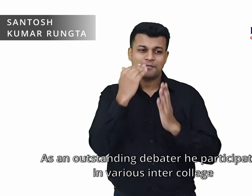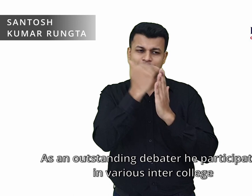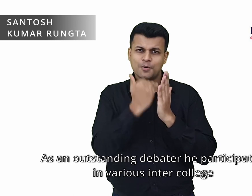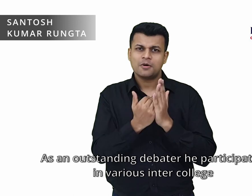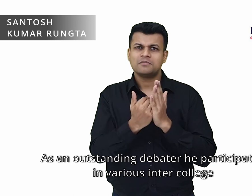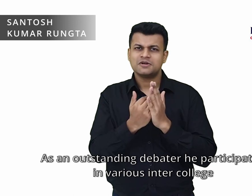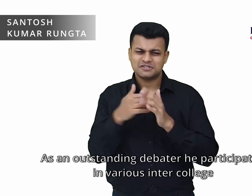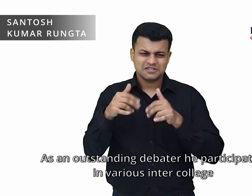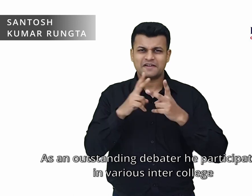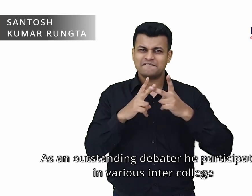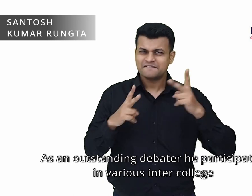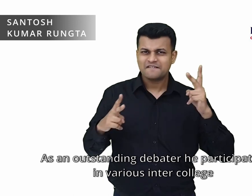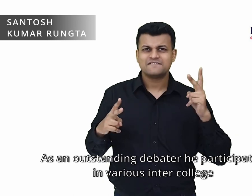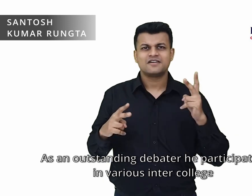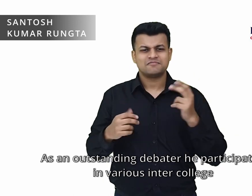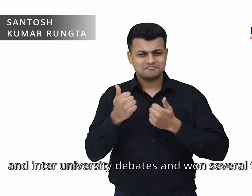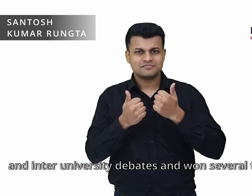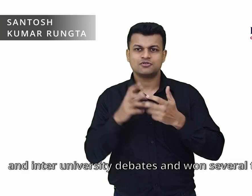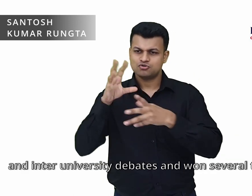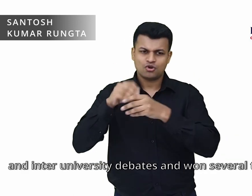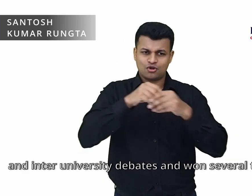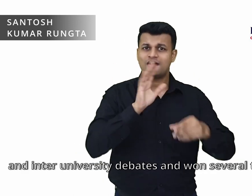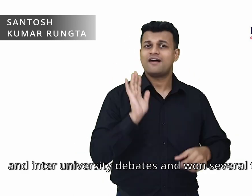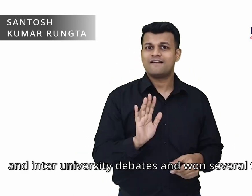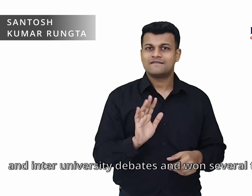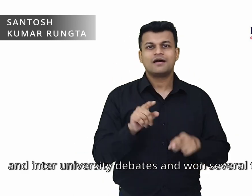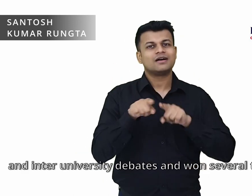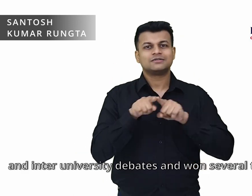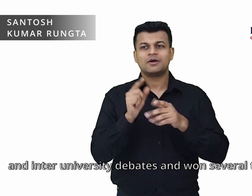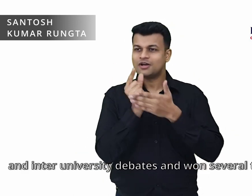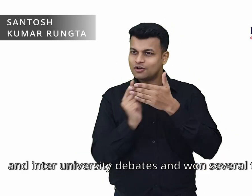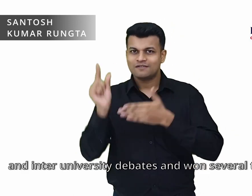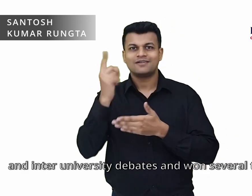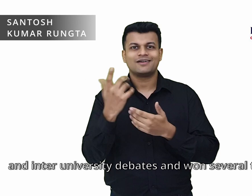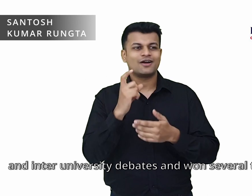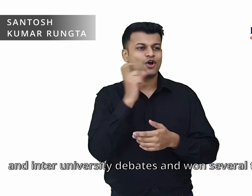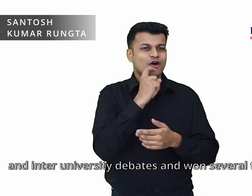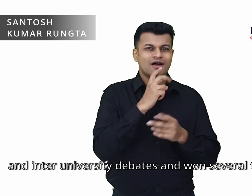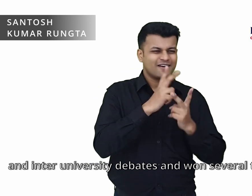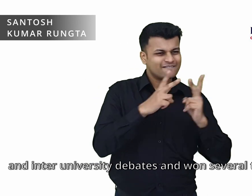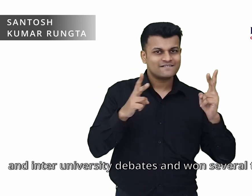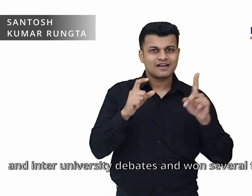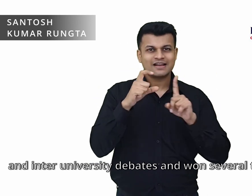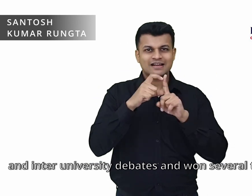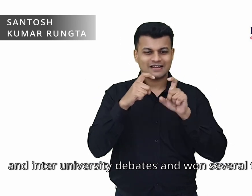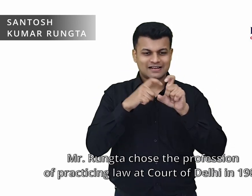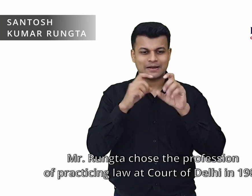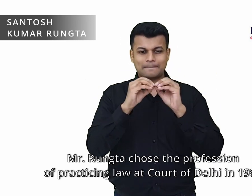में उन्होंने विभिन्न इंटर कॉलेज और इंटर यूनिवर्सिटी वाद विवाद में भाग लिया और कई ट्रॉफियां जीती। श्री